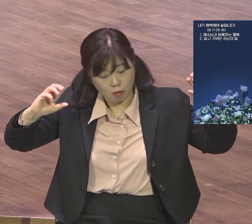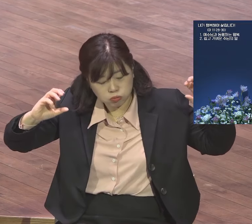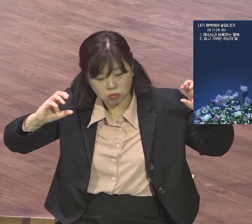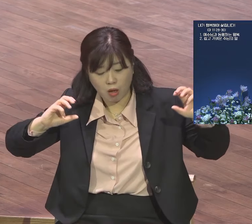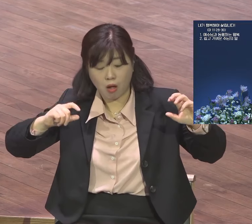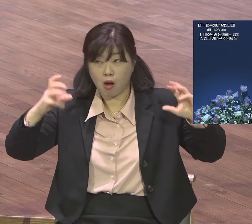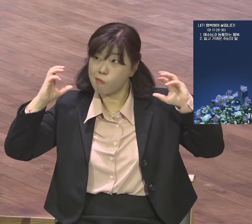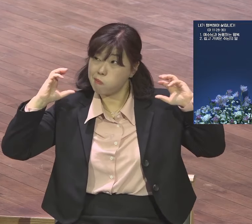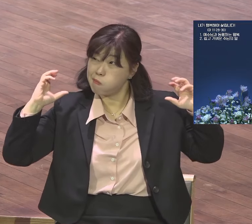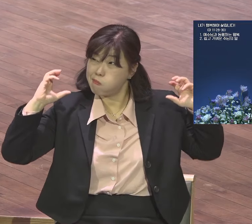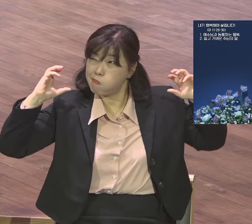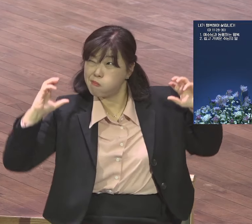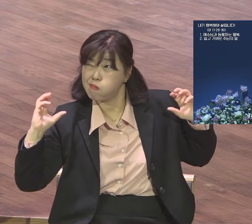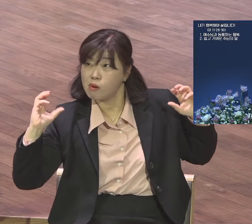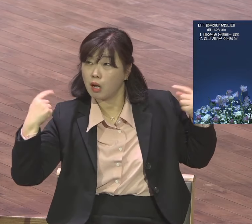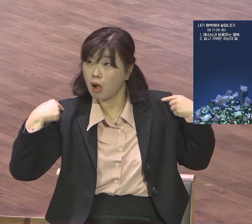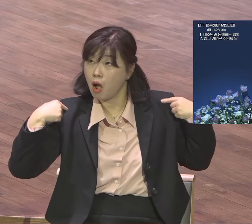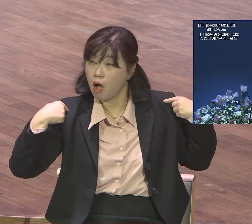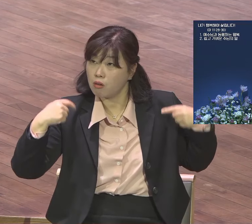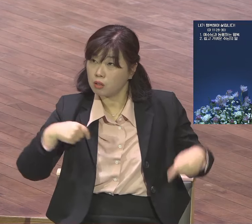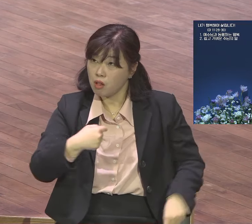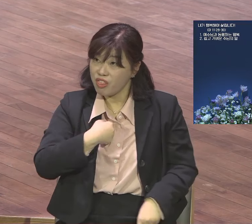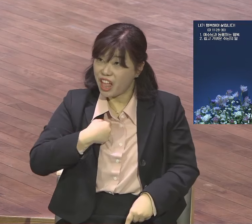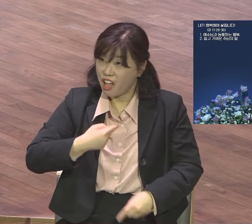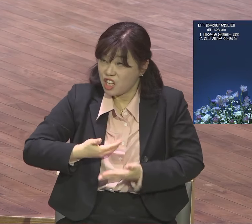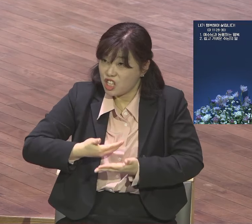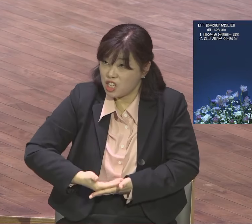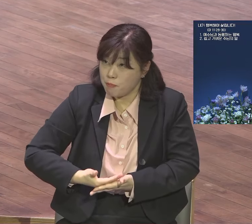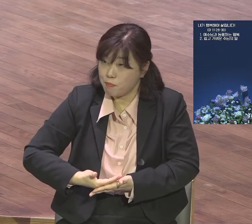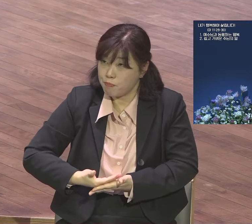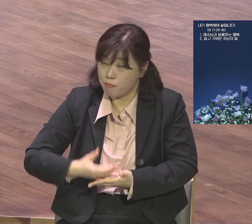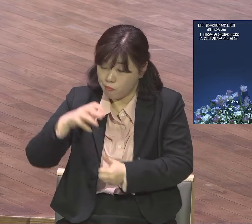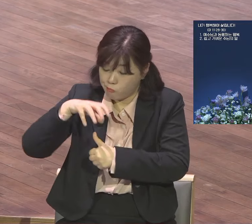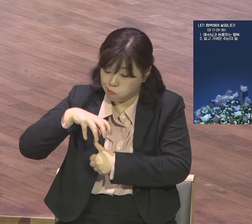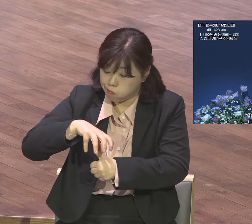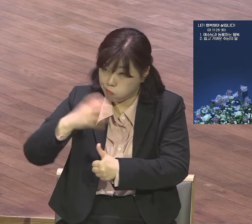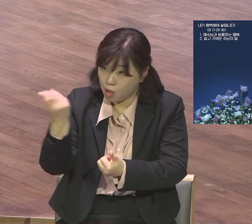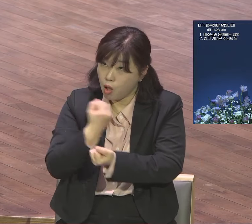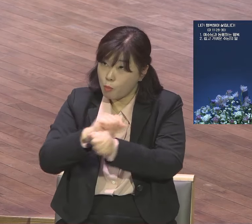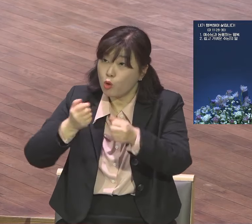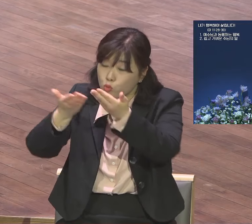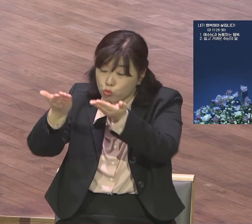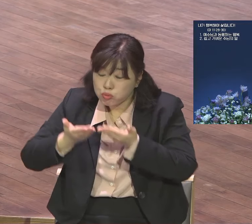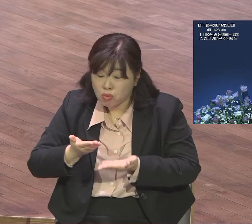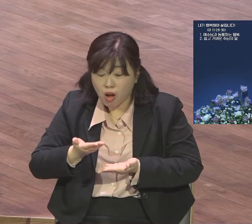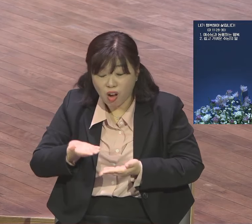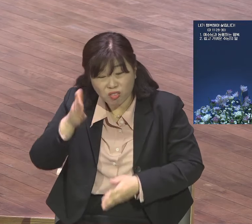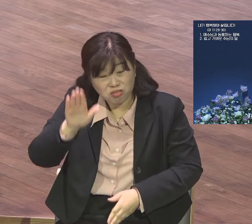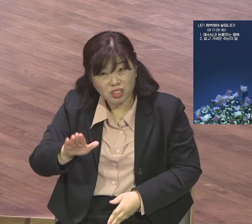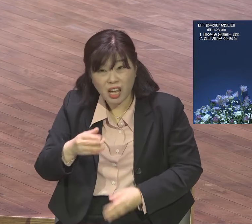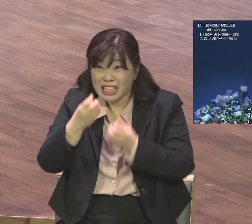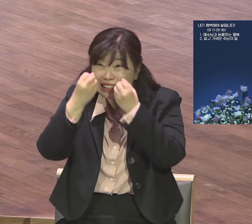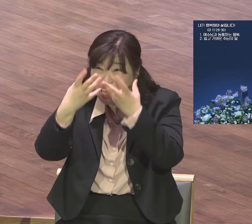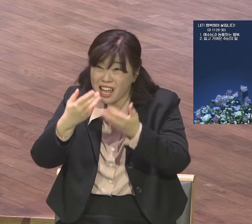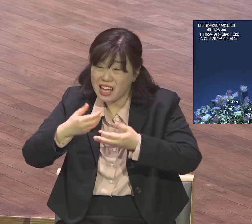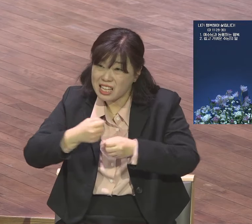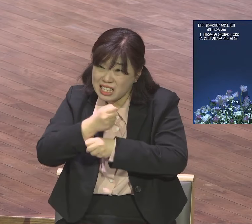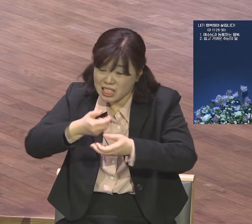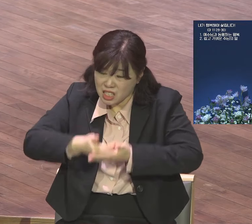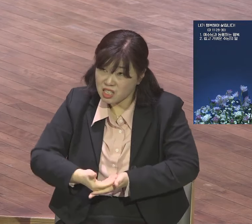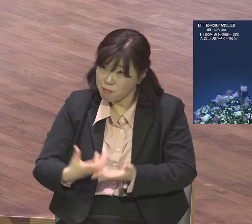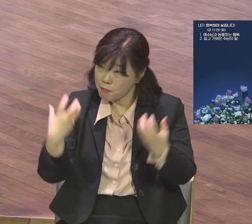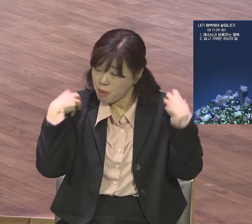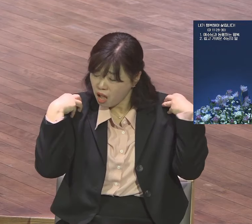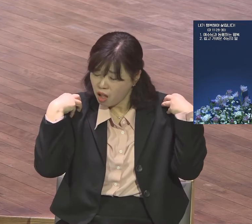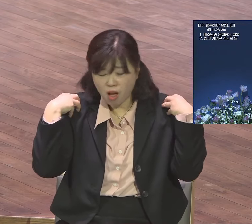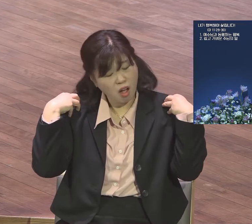하시고 이제 와서 또 다른 말을 하십니까? 아니 어떻게 한 입으로 두 말 하십니까? 이렇게 따져 물을 수도